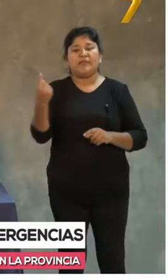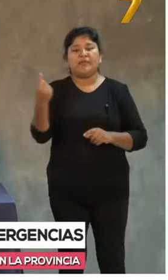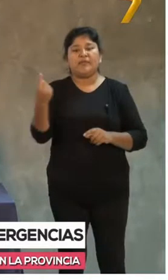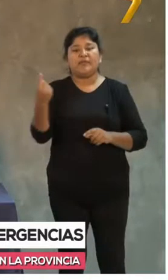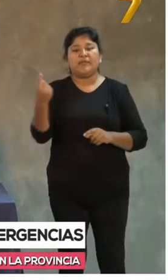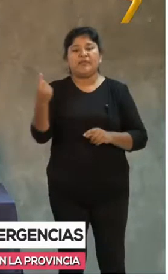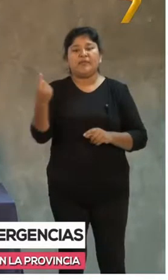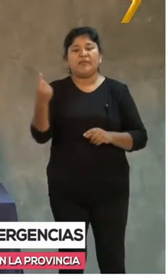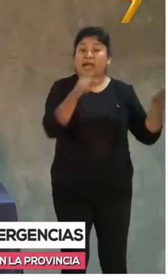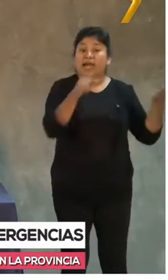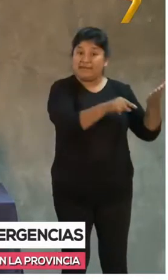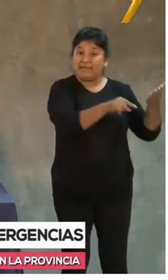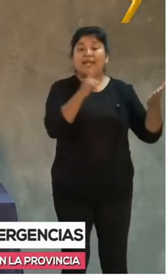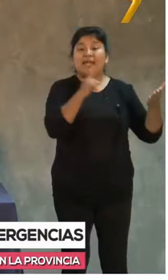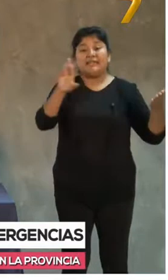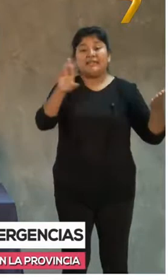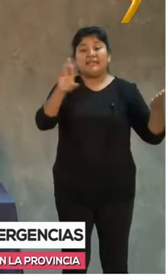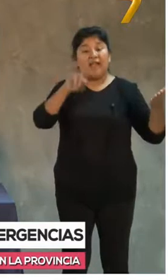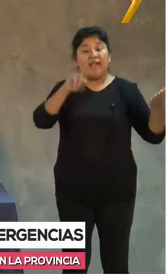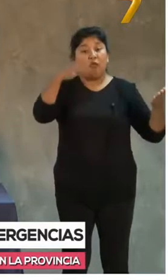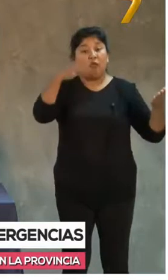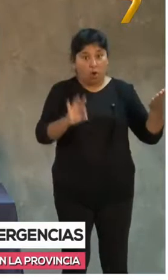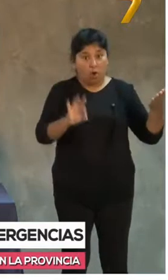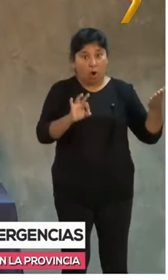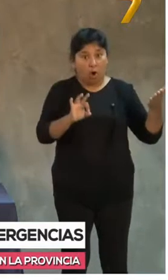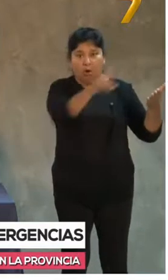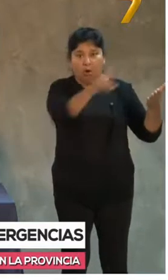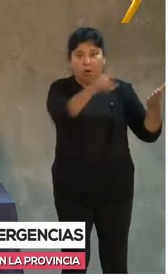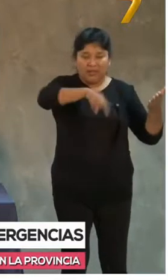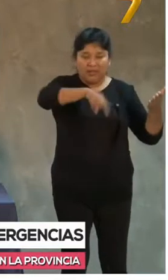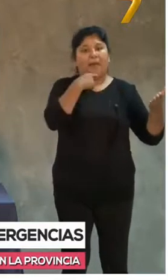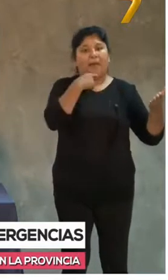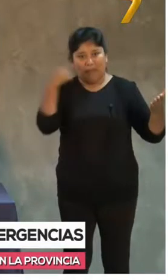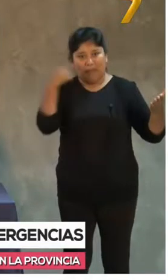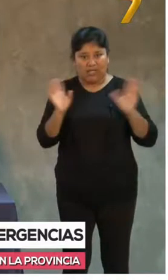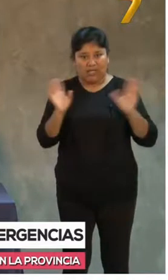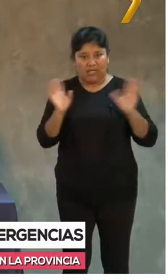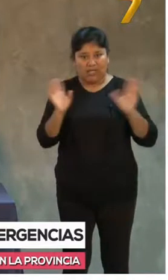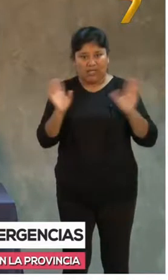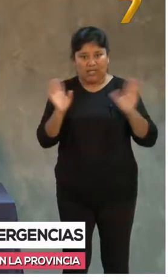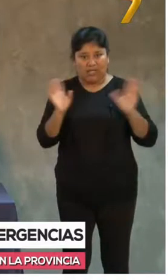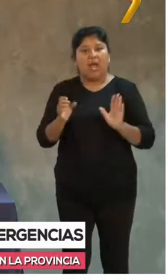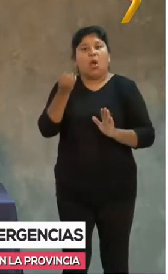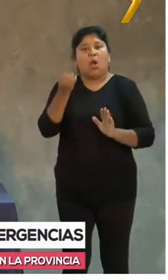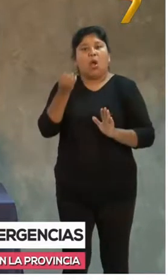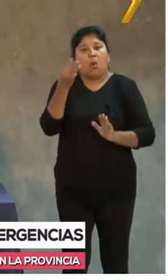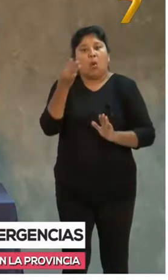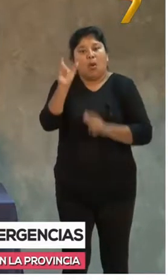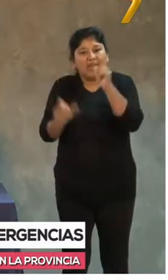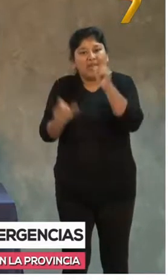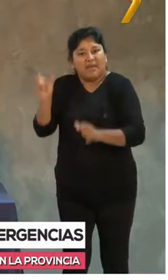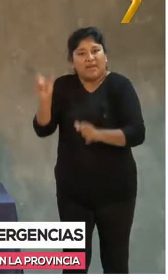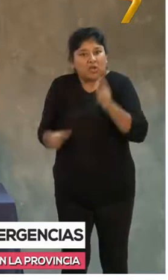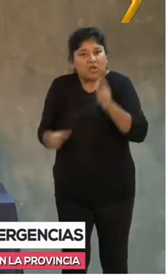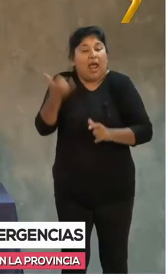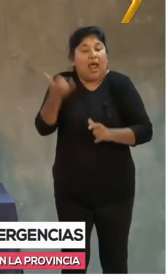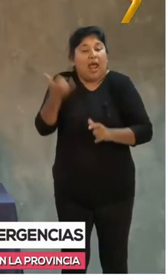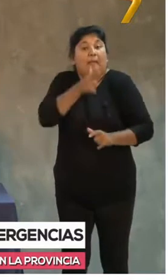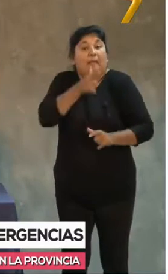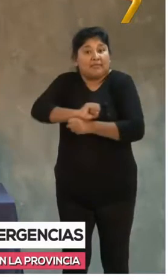estudio, no confirmados ni sospechosos, sino a la espera de Malbrán? A la espera del Instituto Malbrán, del